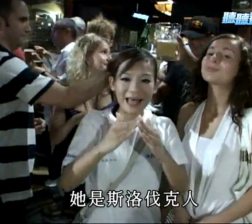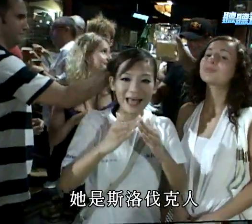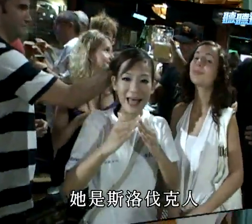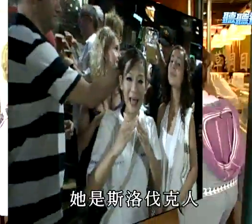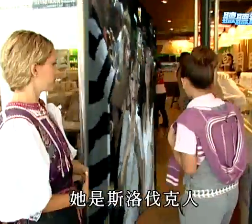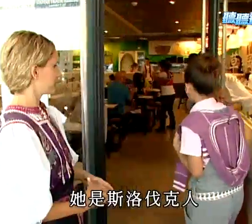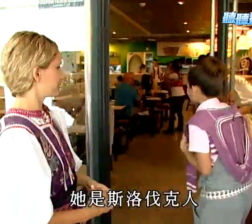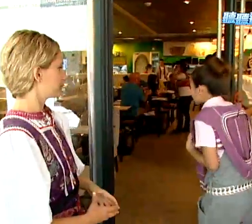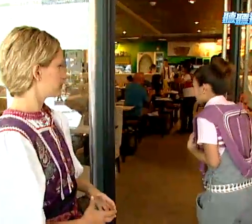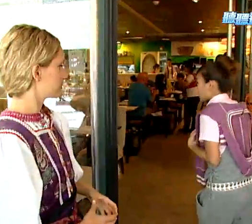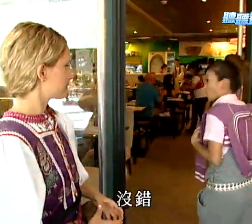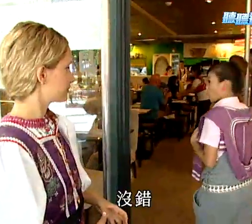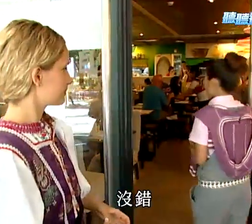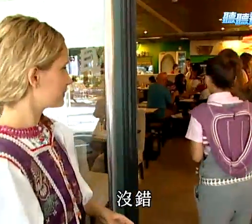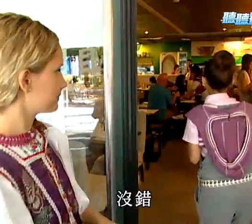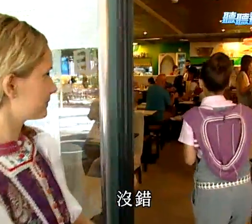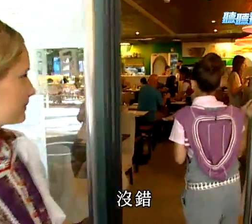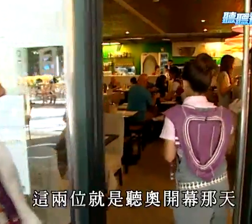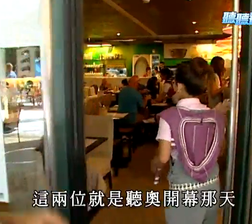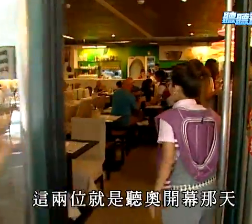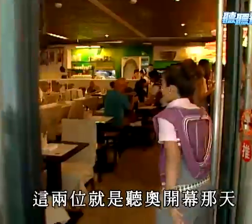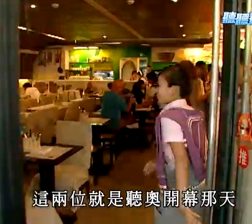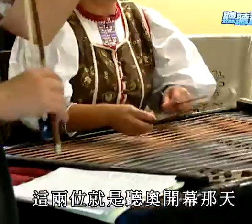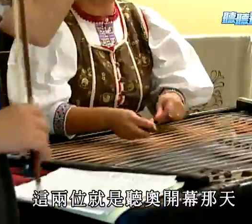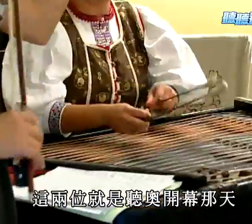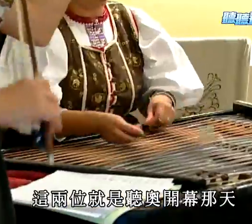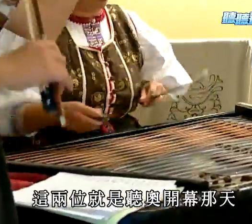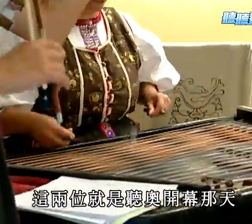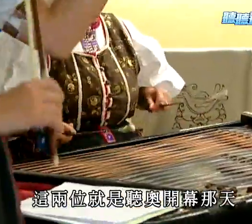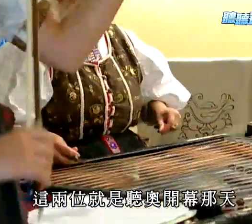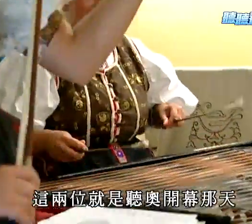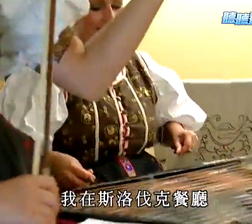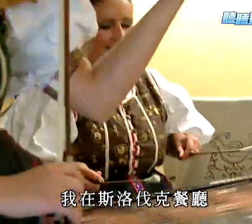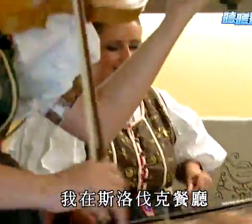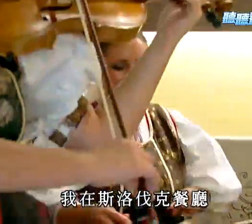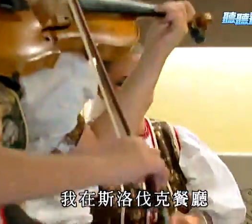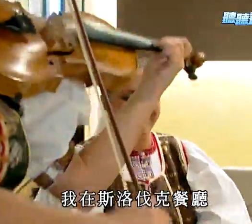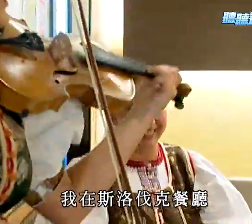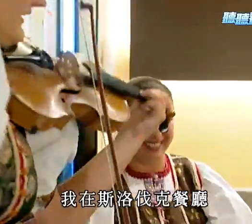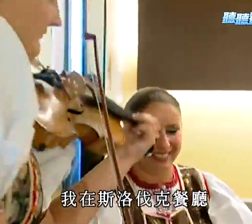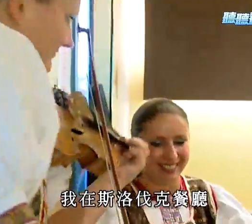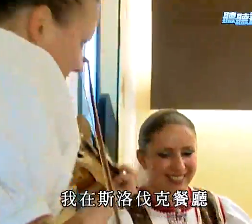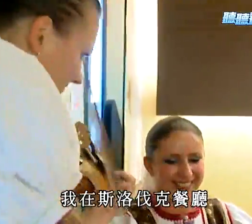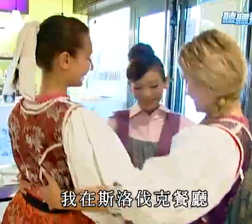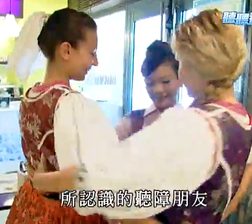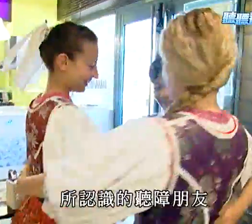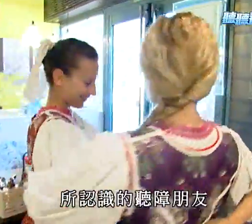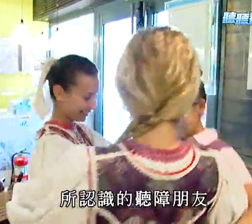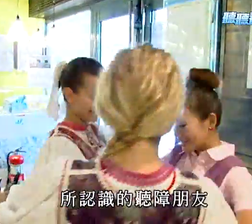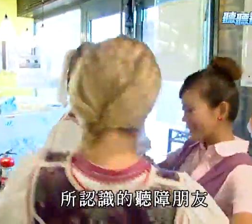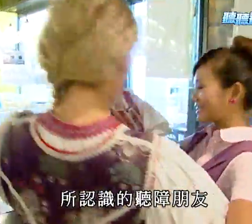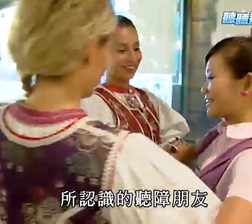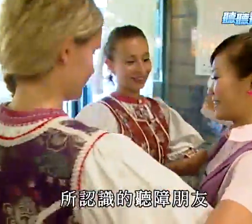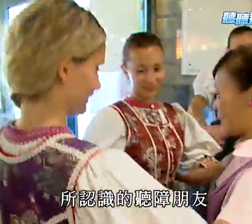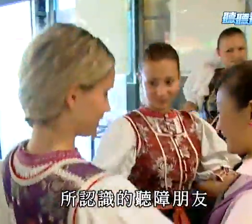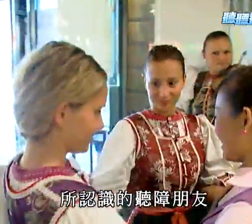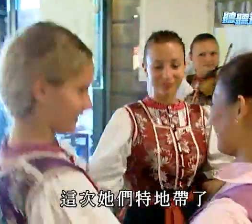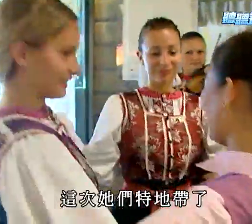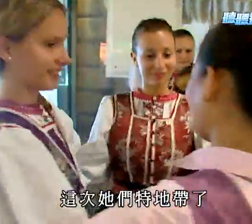人。没错，这两位就是听奥开幕那天我在斯洛伐克餐厅所认识的听障朋友。这次他们特